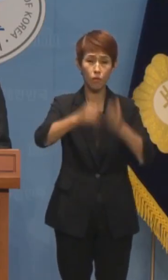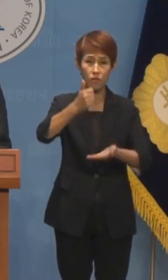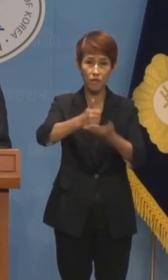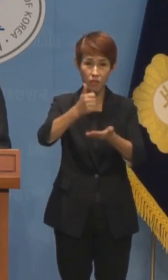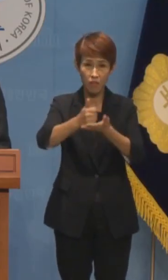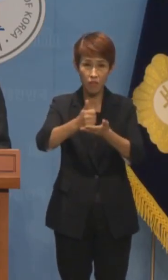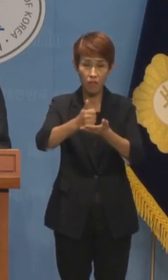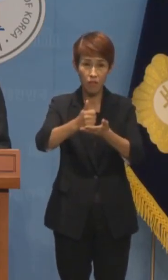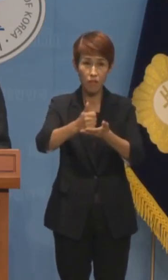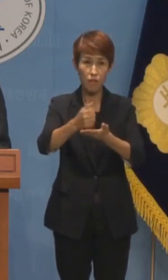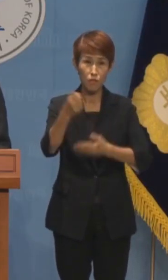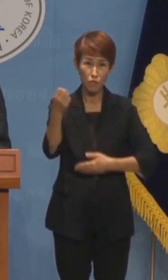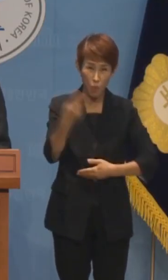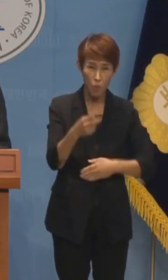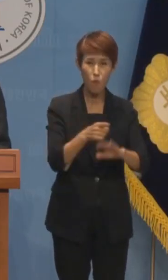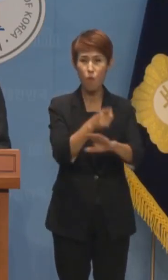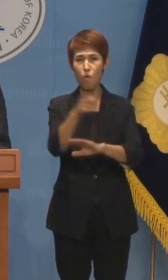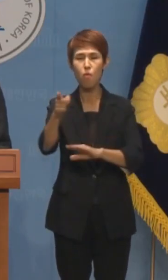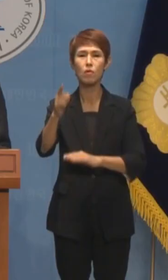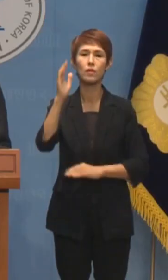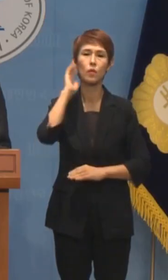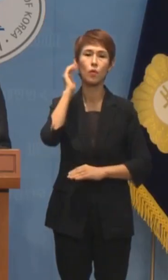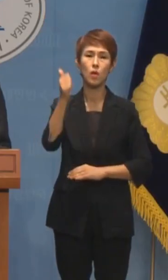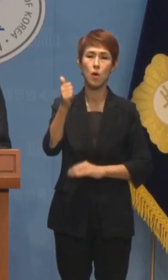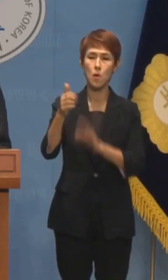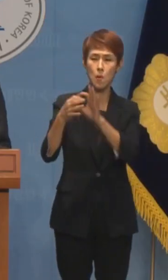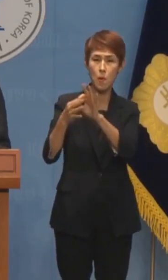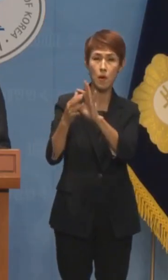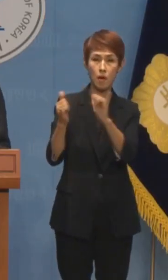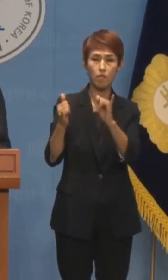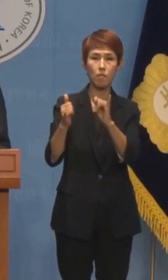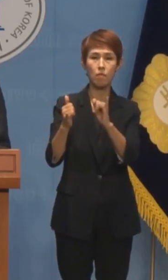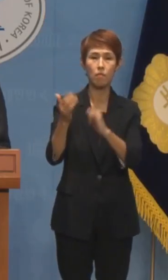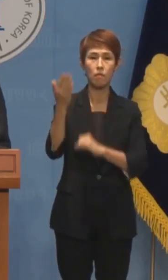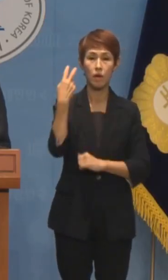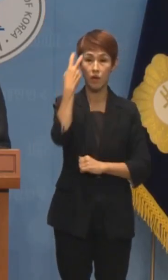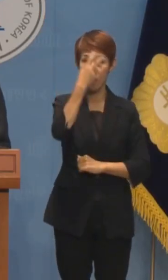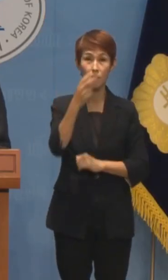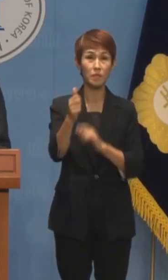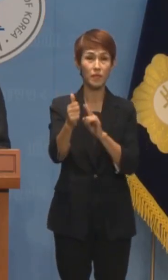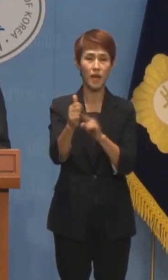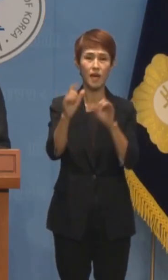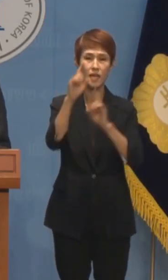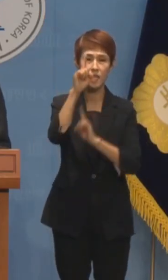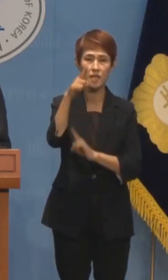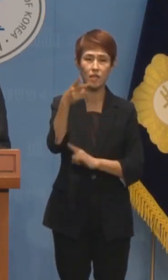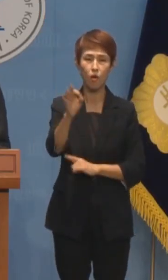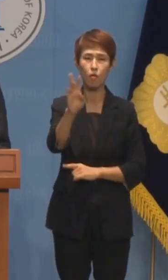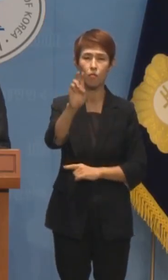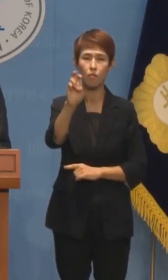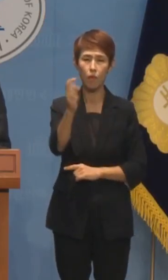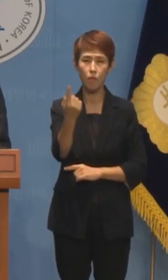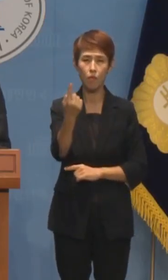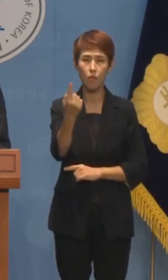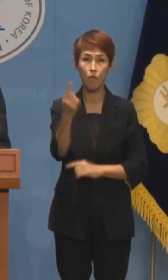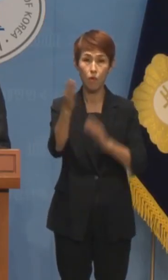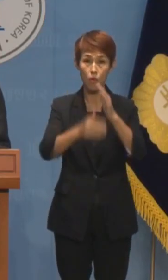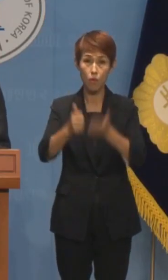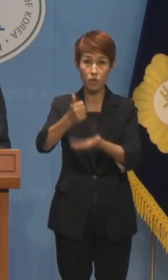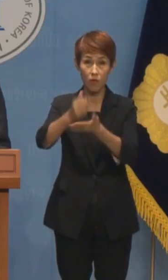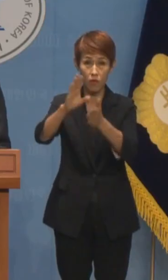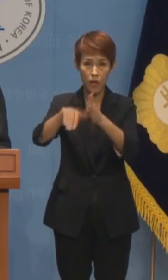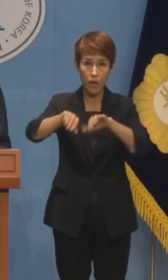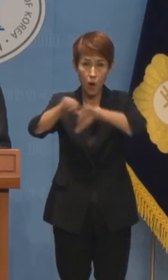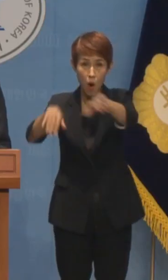여사가 대통령의 핵심 측근인 전 검사 이현모 후보의 공천에도 관여했다는